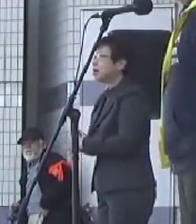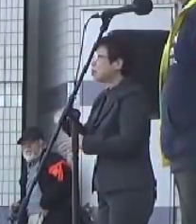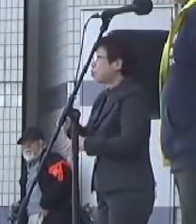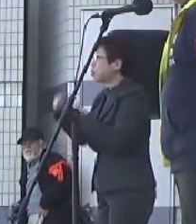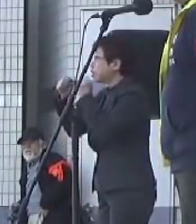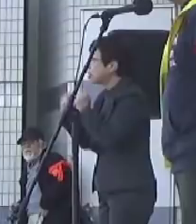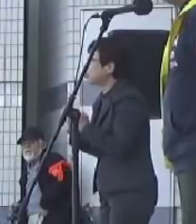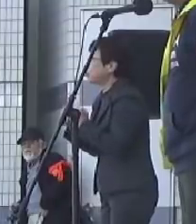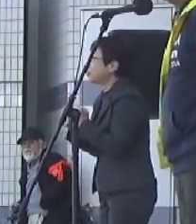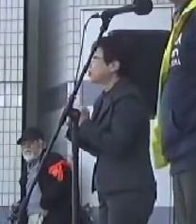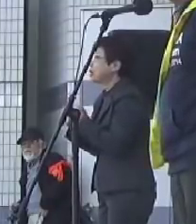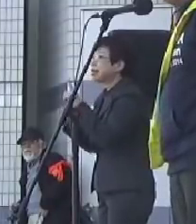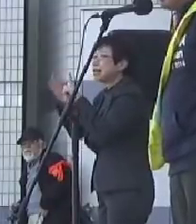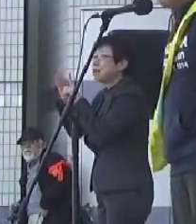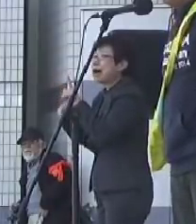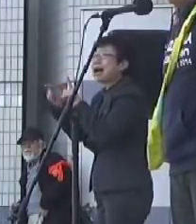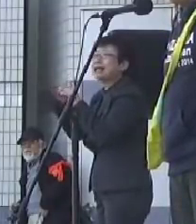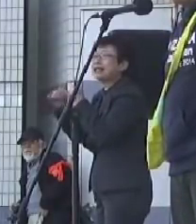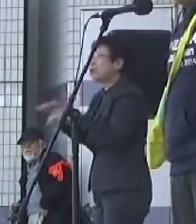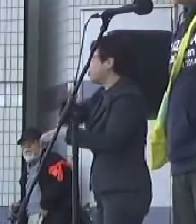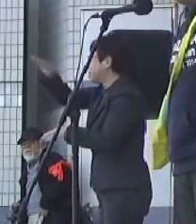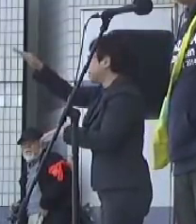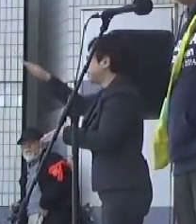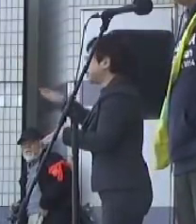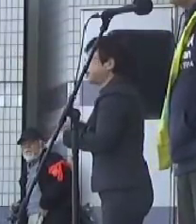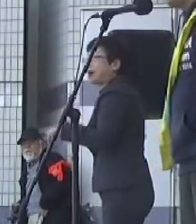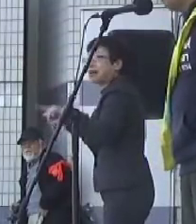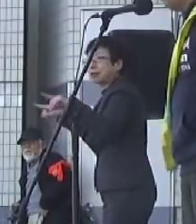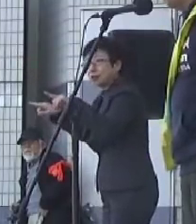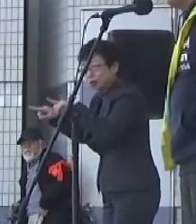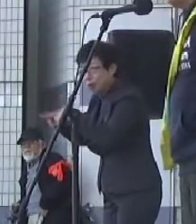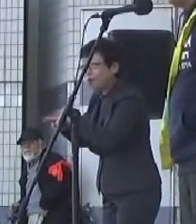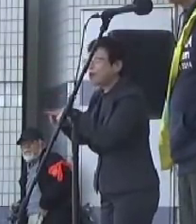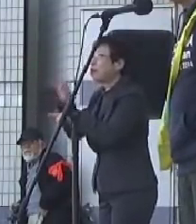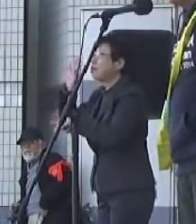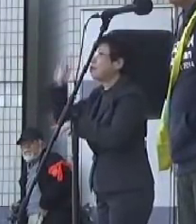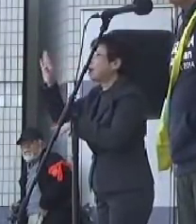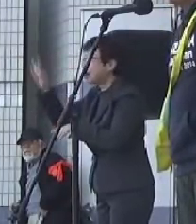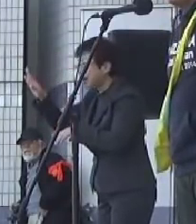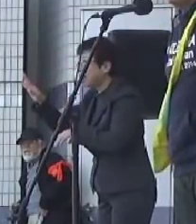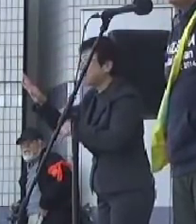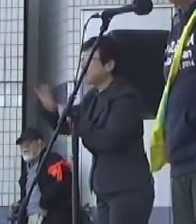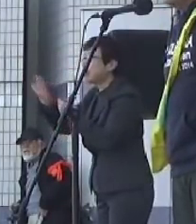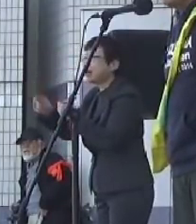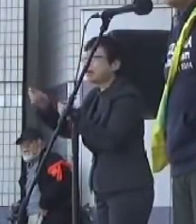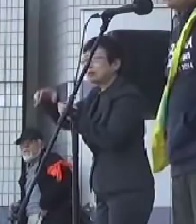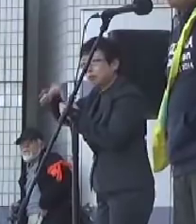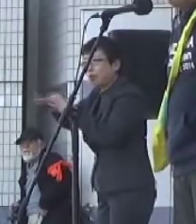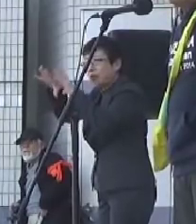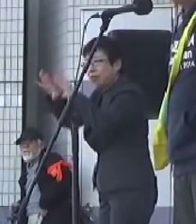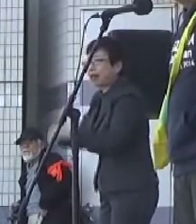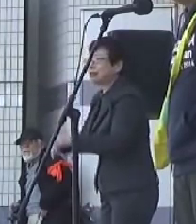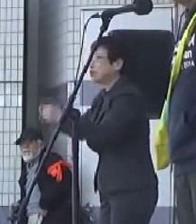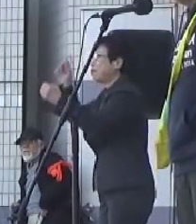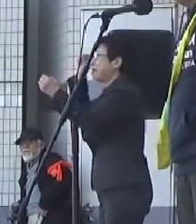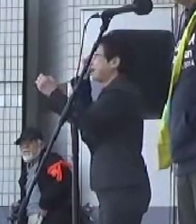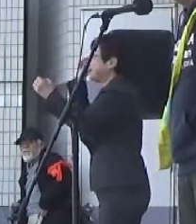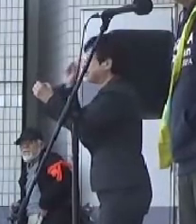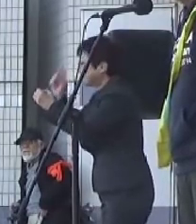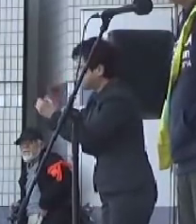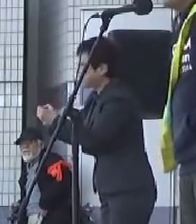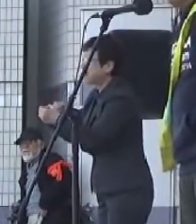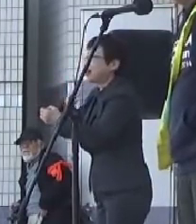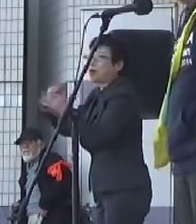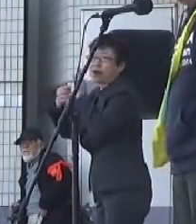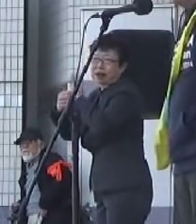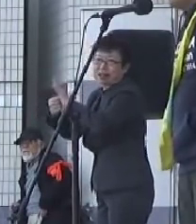ここにいる、1万人のみんなと、これからも脱原発社会を目指してしっかり声を